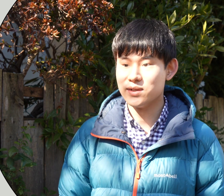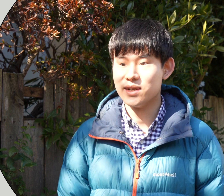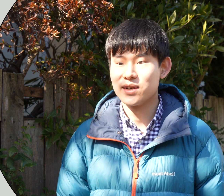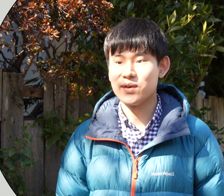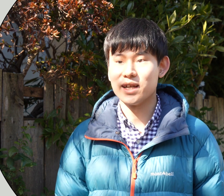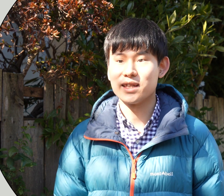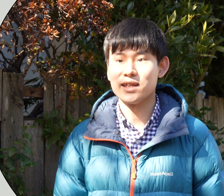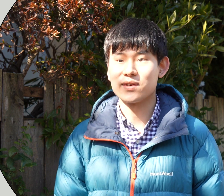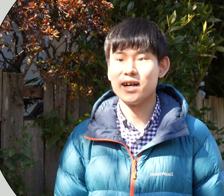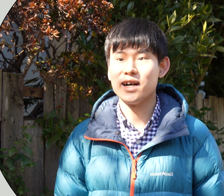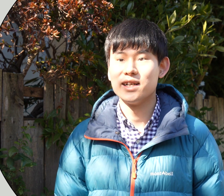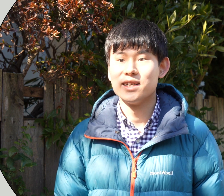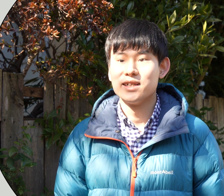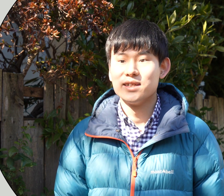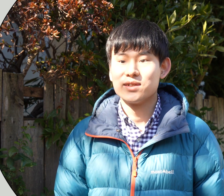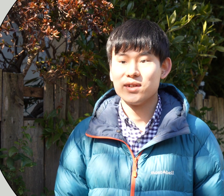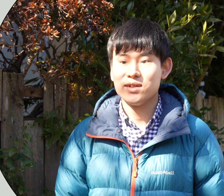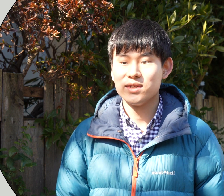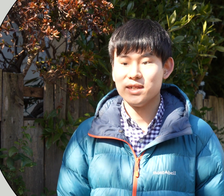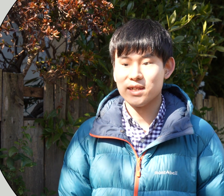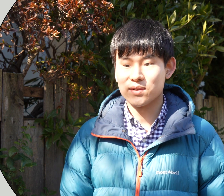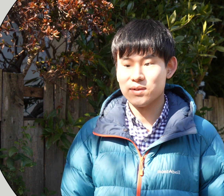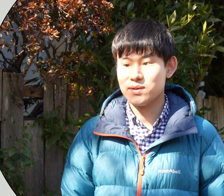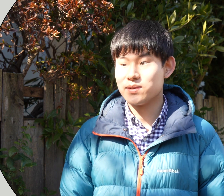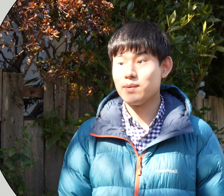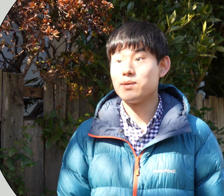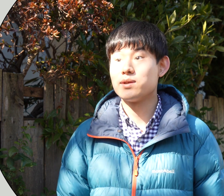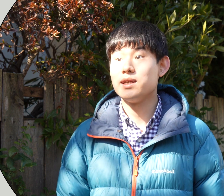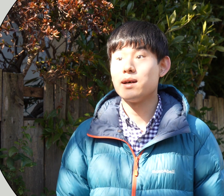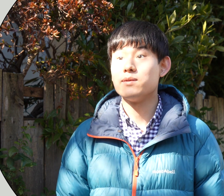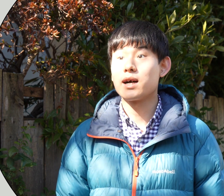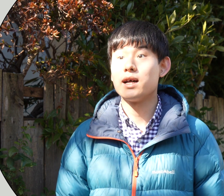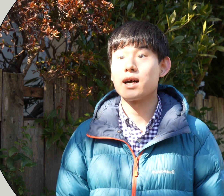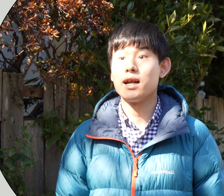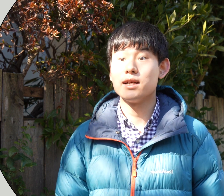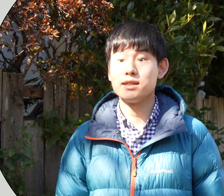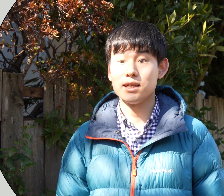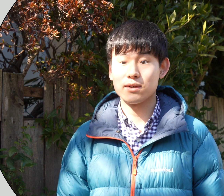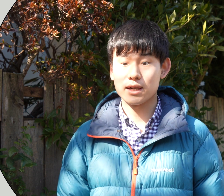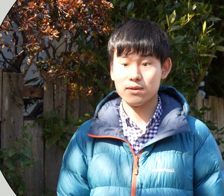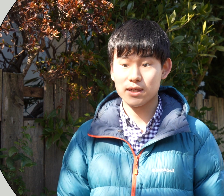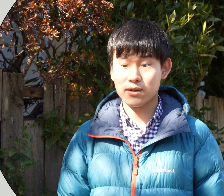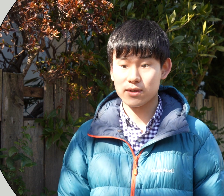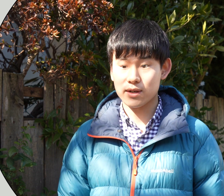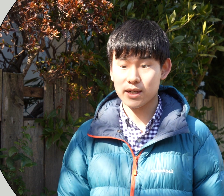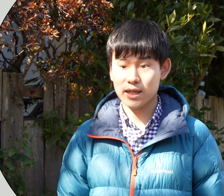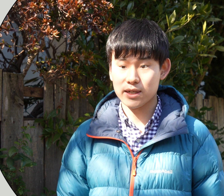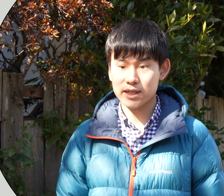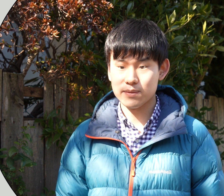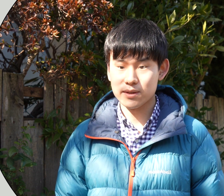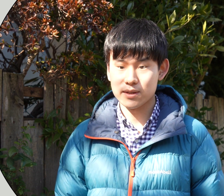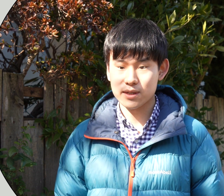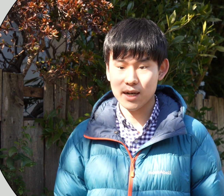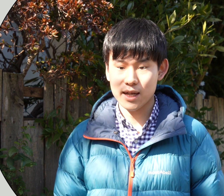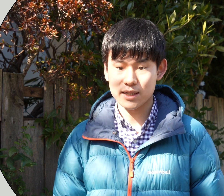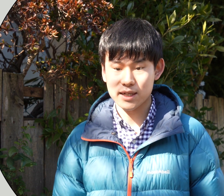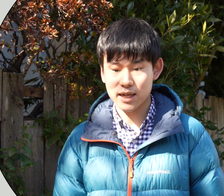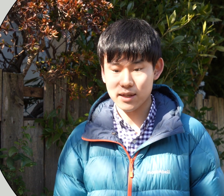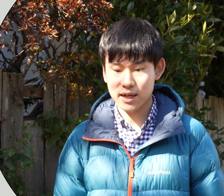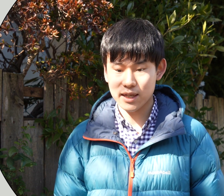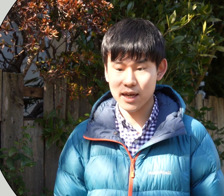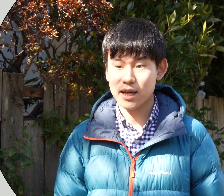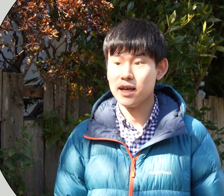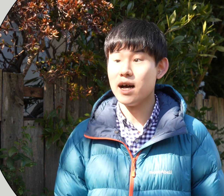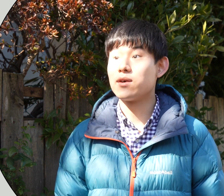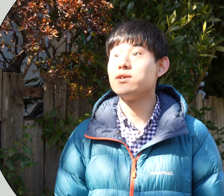みい感の声だったりとかはいそういう風にしてこうま本当に多分体つきとか顔付きとかとは関係なく自分の作られた